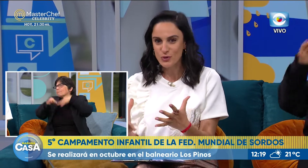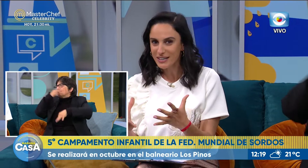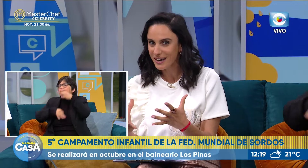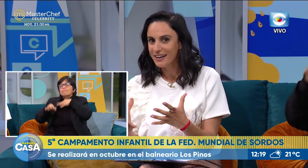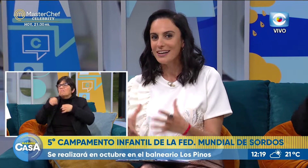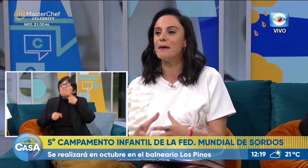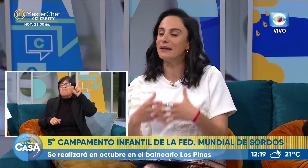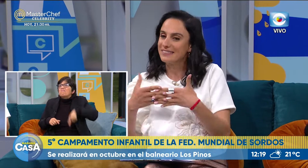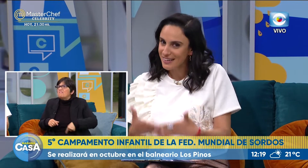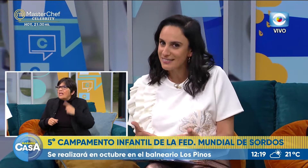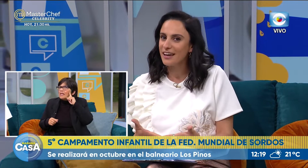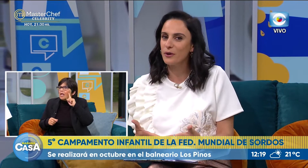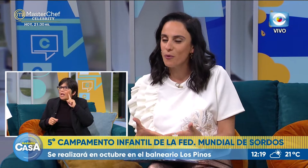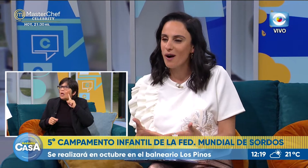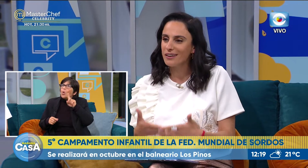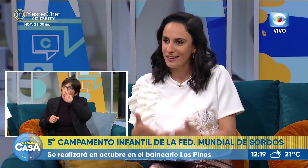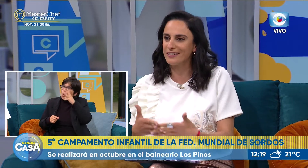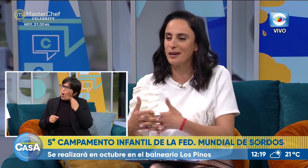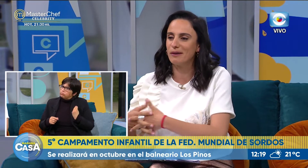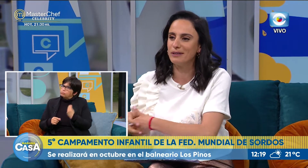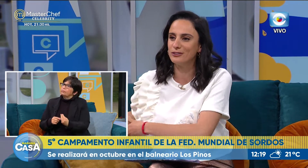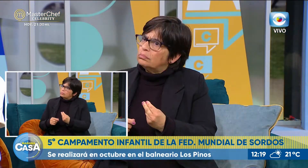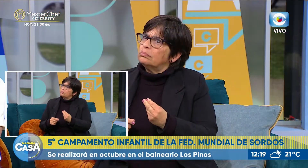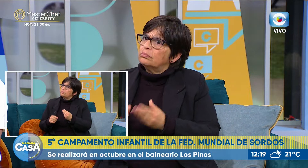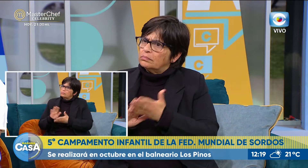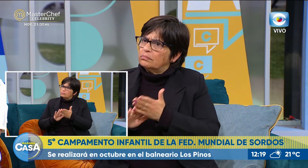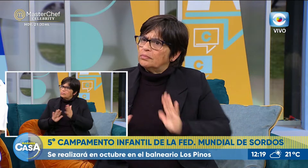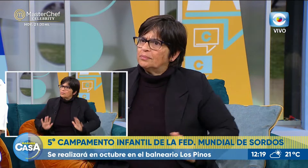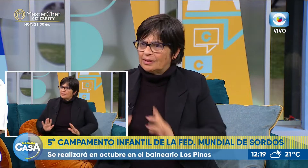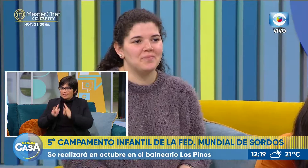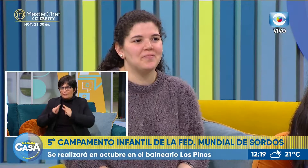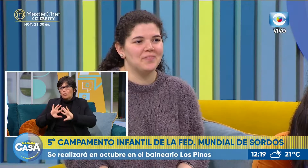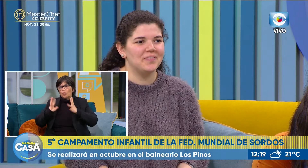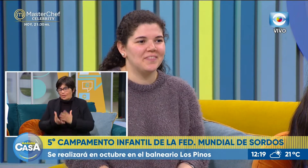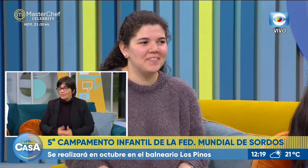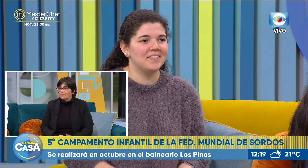cómo surge la presencia de Uruguay en este campamento mundial.